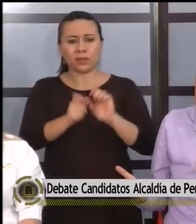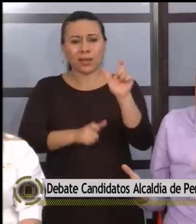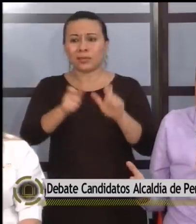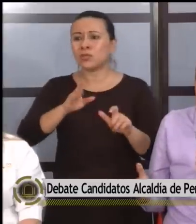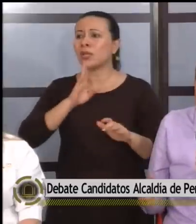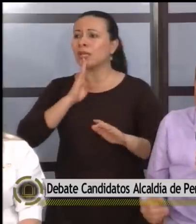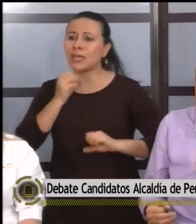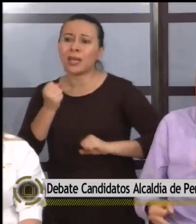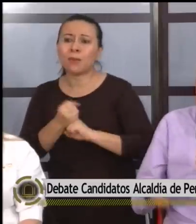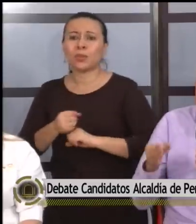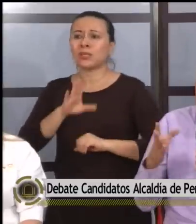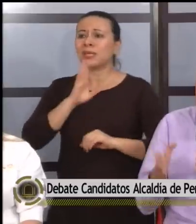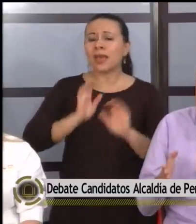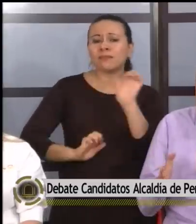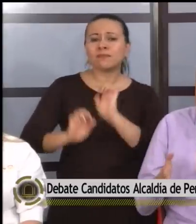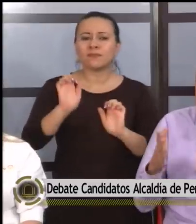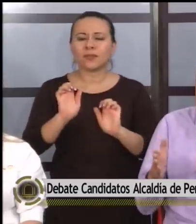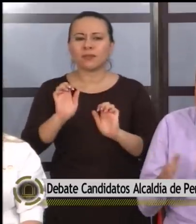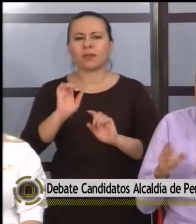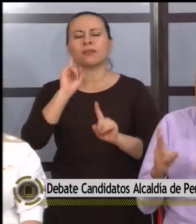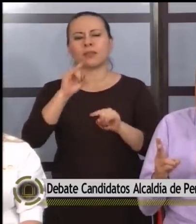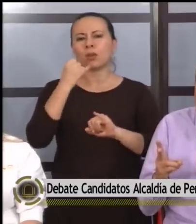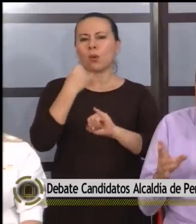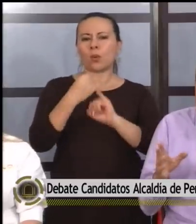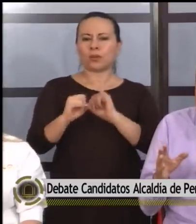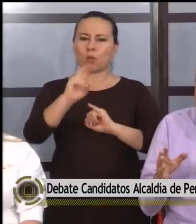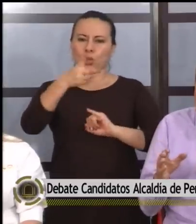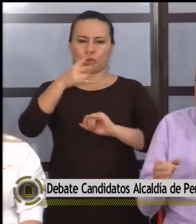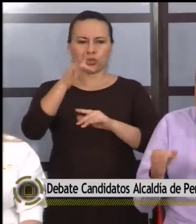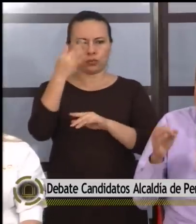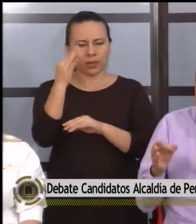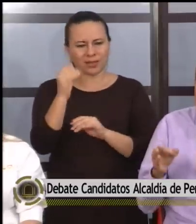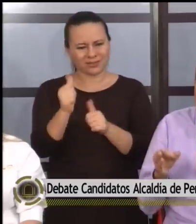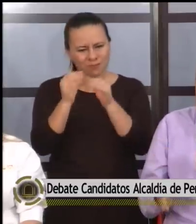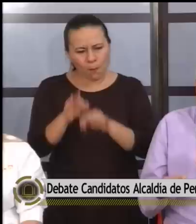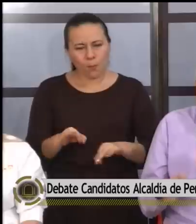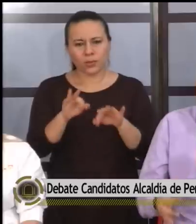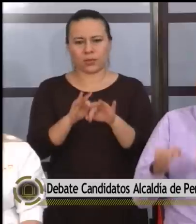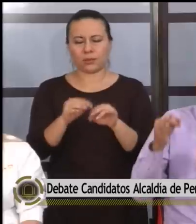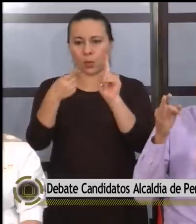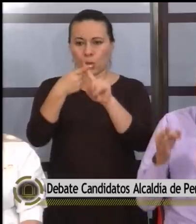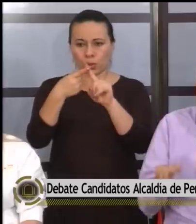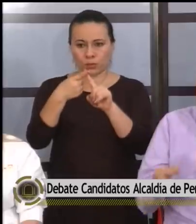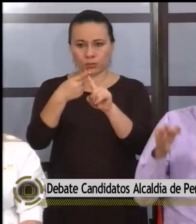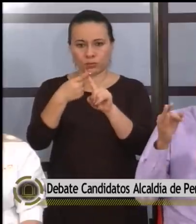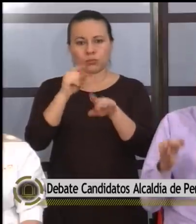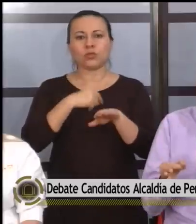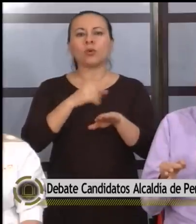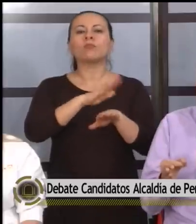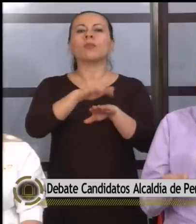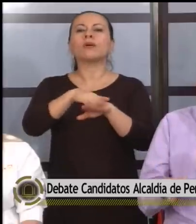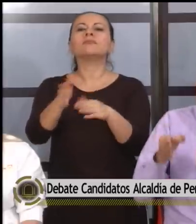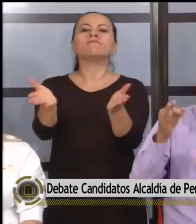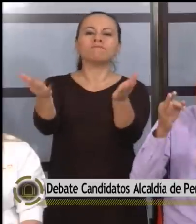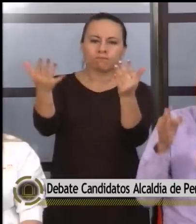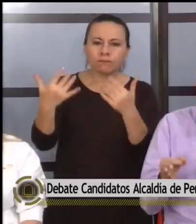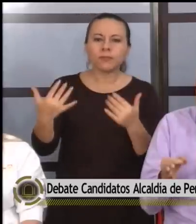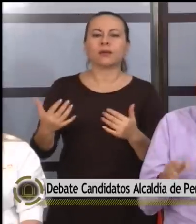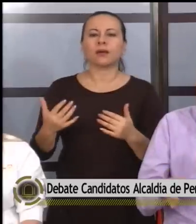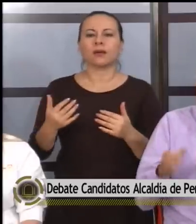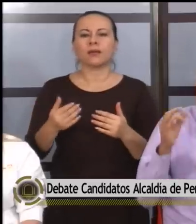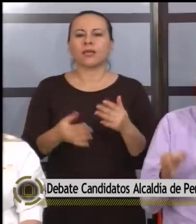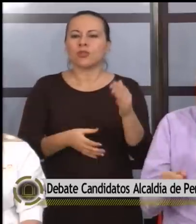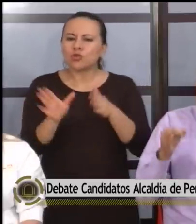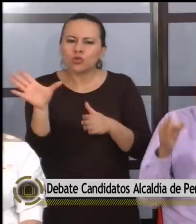tiene nada quien los defienda. Y por último, creo que en dos tareas fundamentales. La primera, voy a convocar a los ciudadanos para que en la